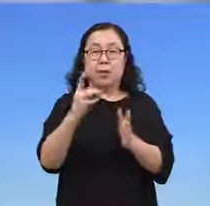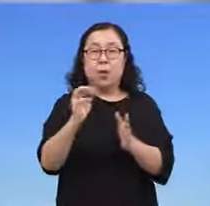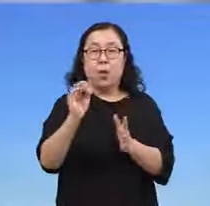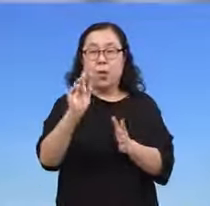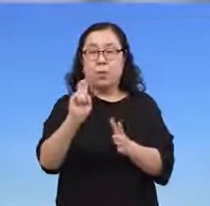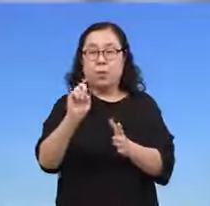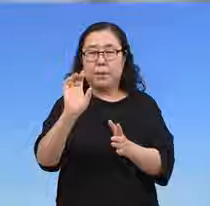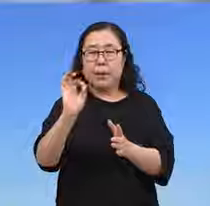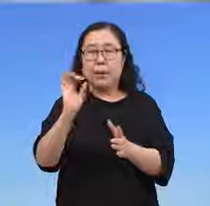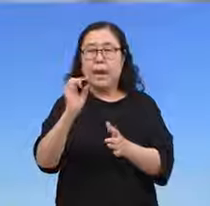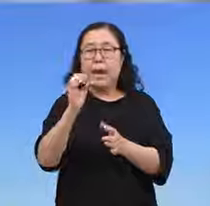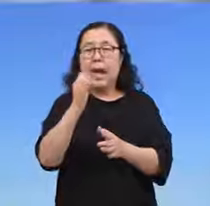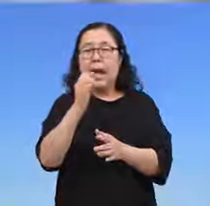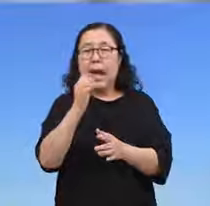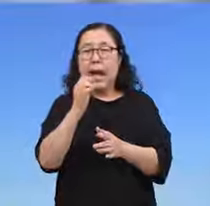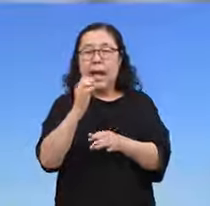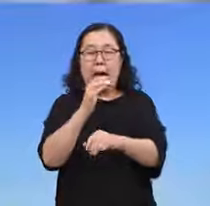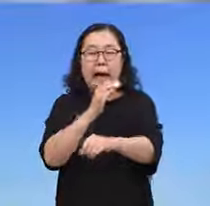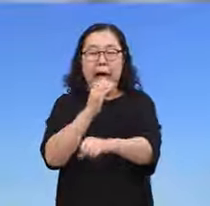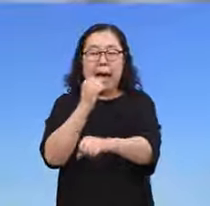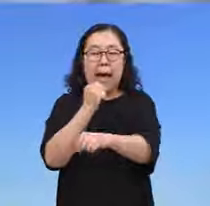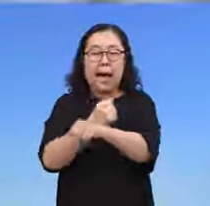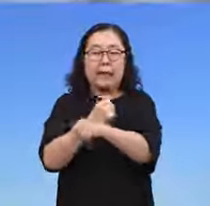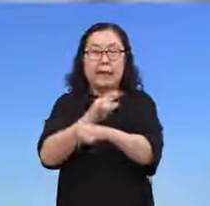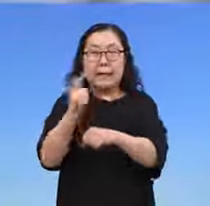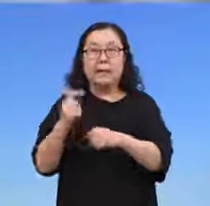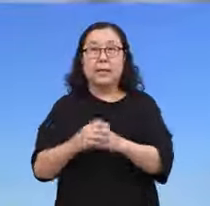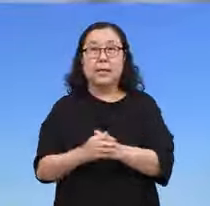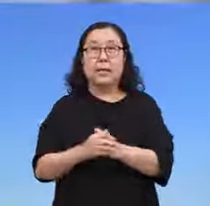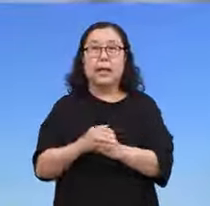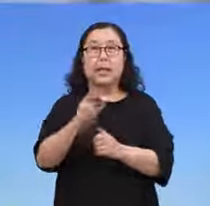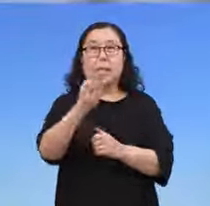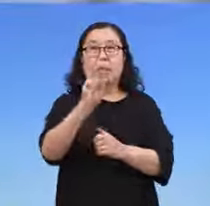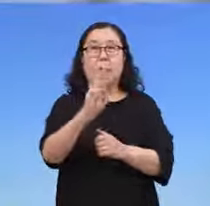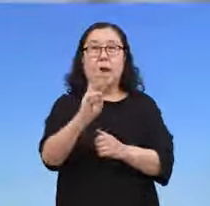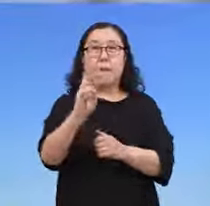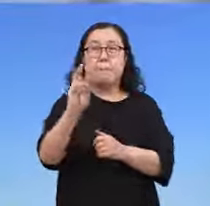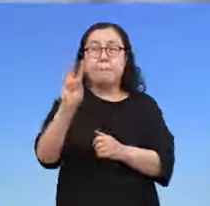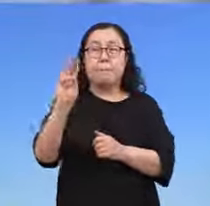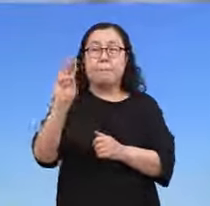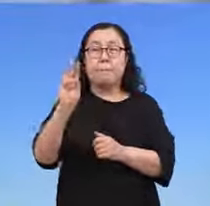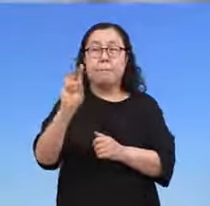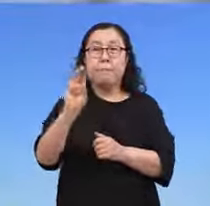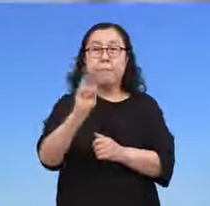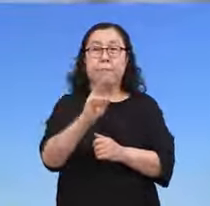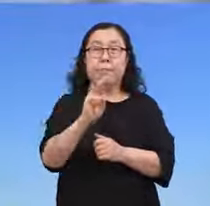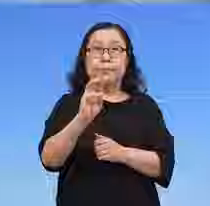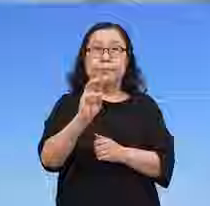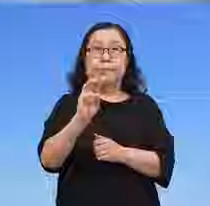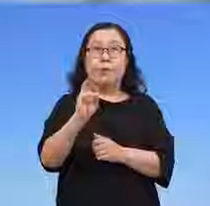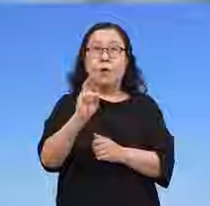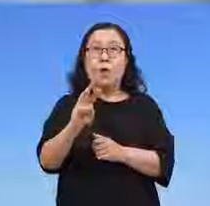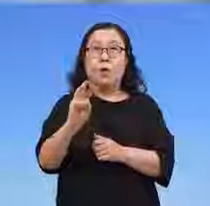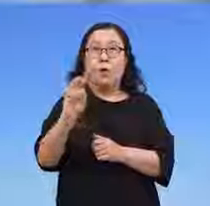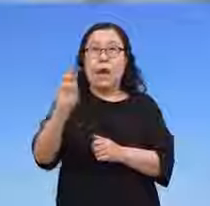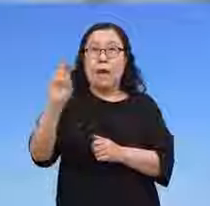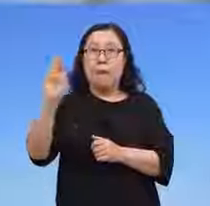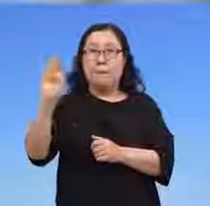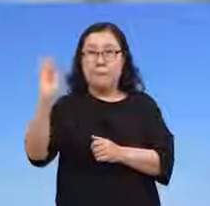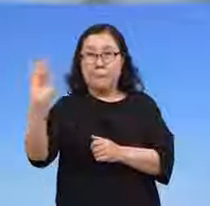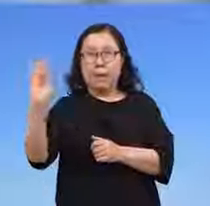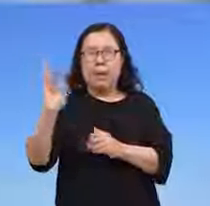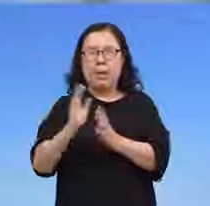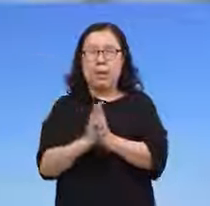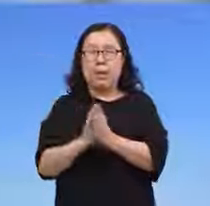하고 다녔거든요. 그러니까 이 와이파이가 너무너무 절실한 거예요. 막 공항에서 이